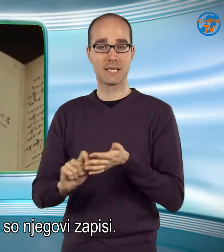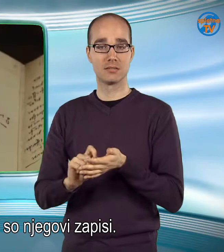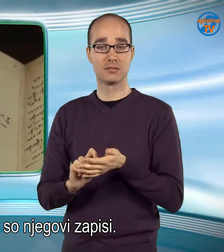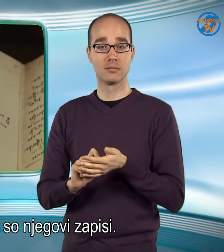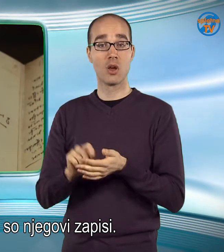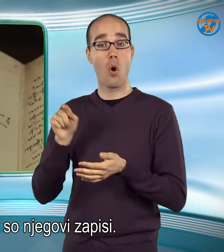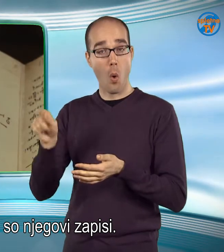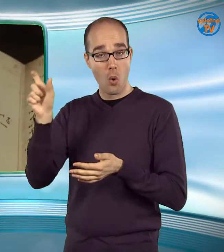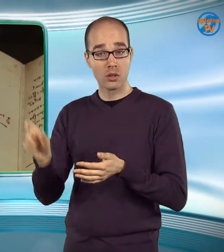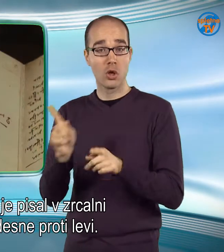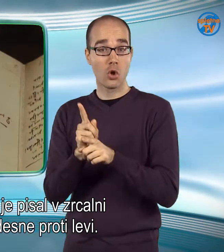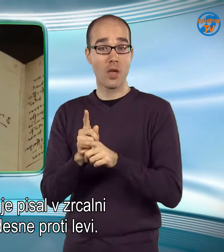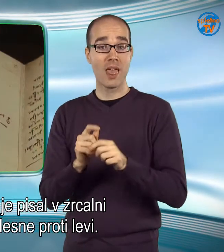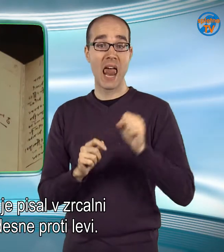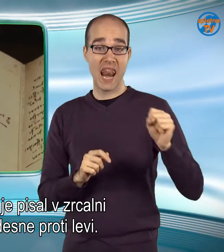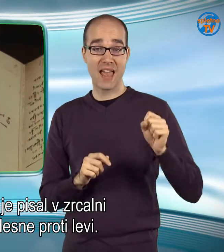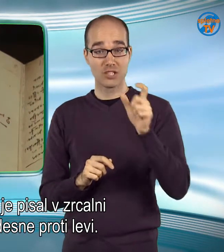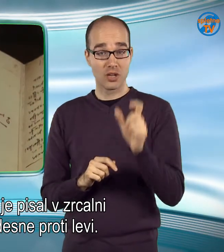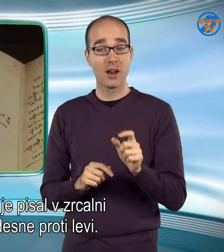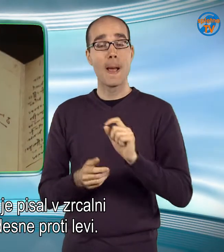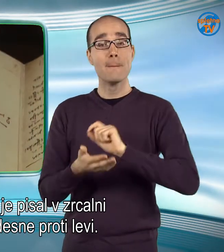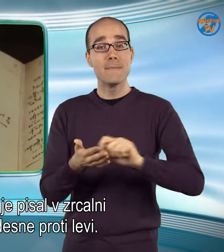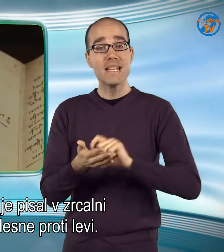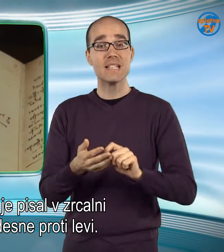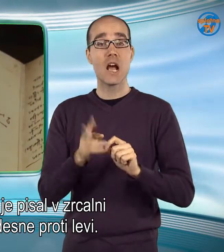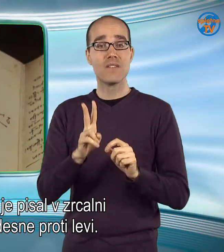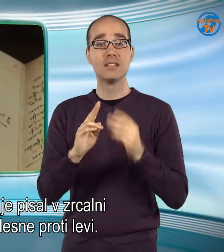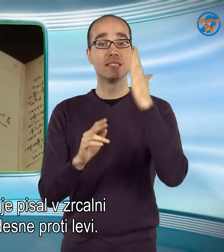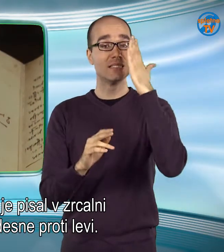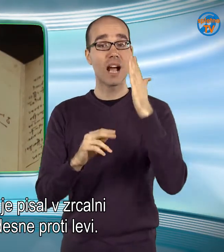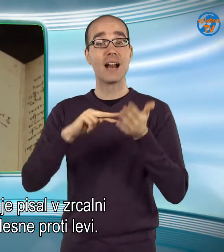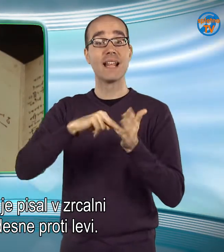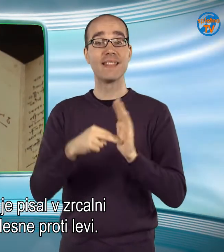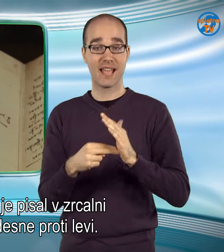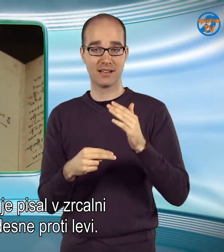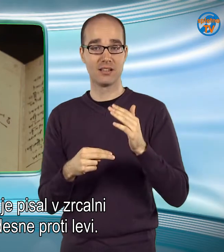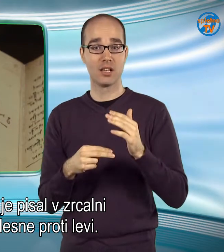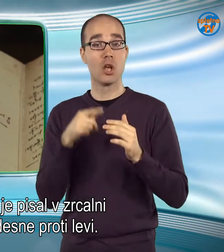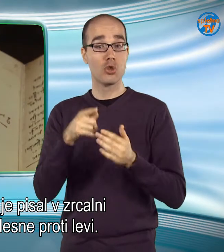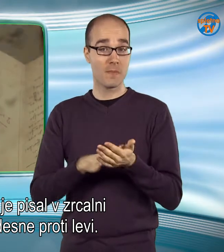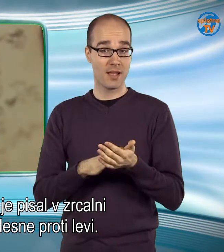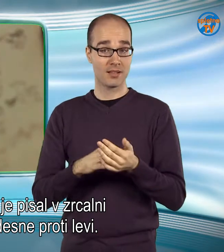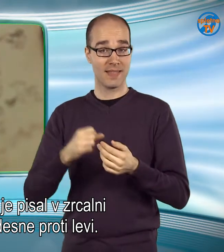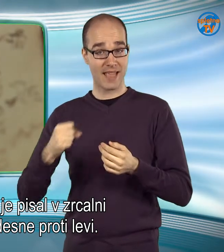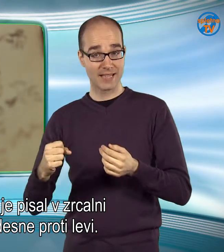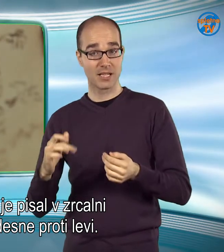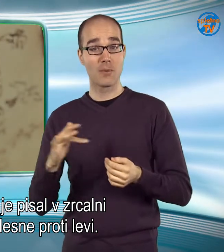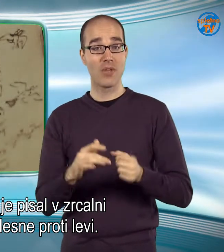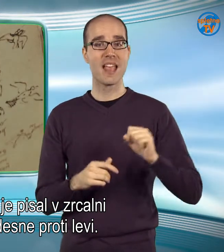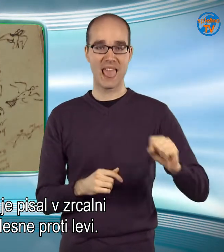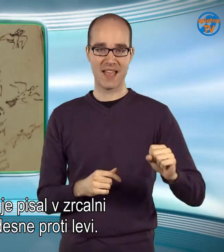zapisi. Kot levičar je pisal v zrcalni tehniki z desne proti levi.